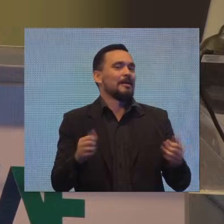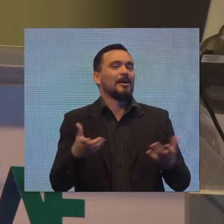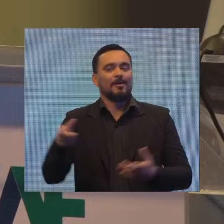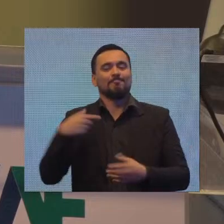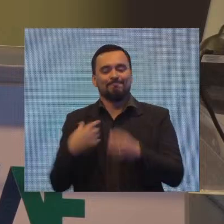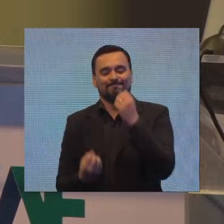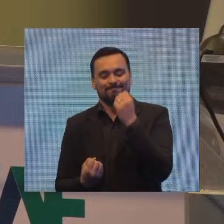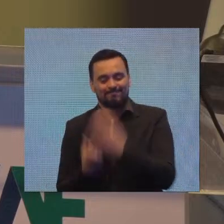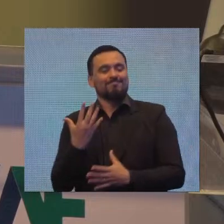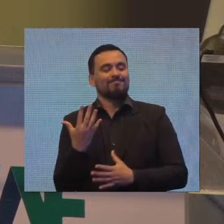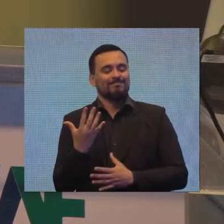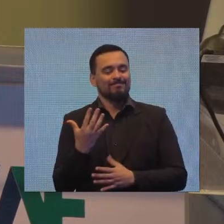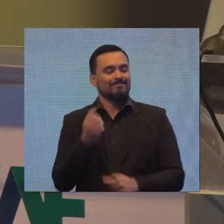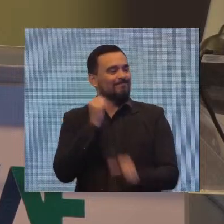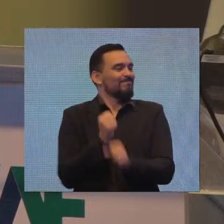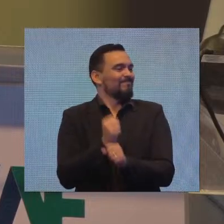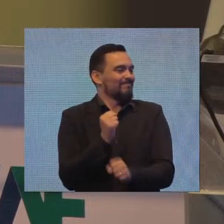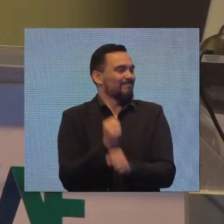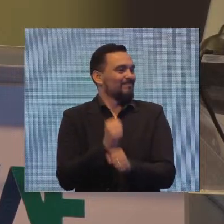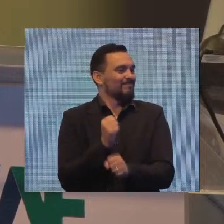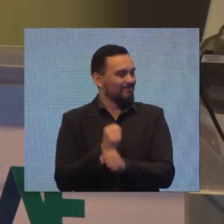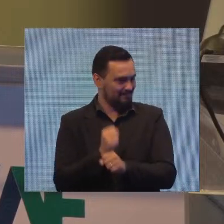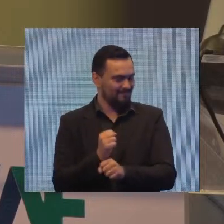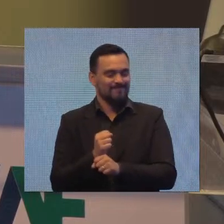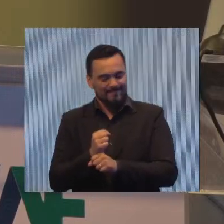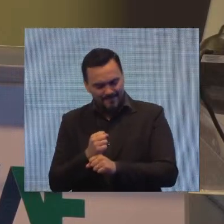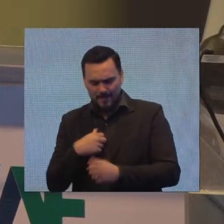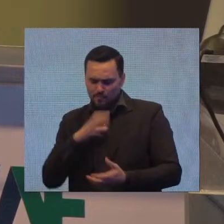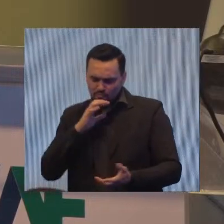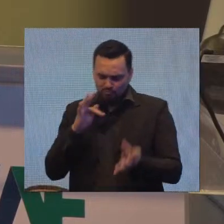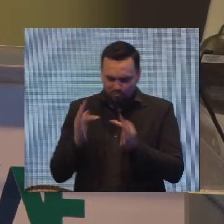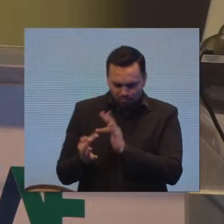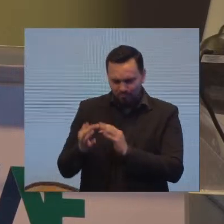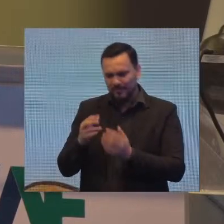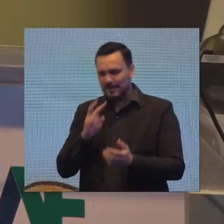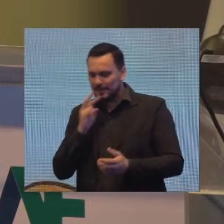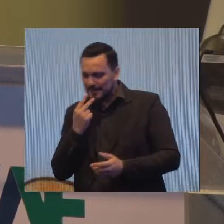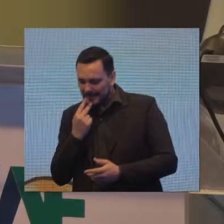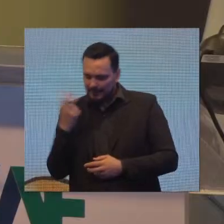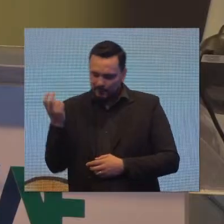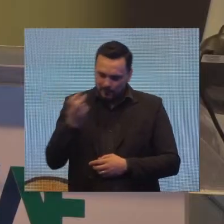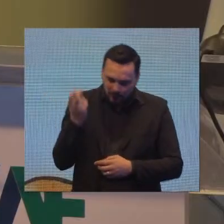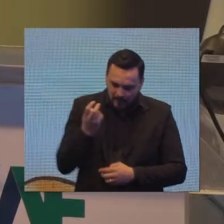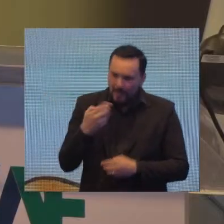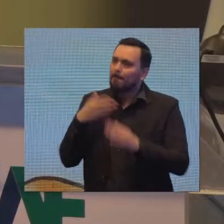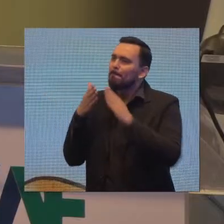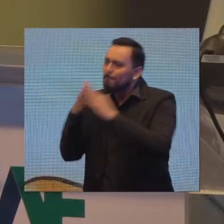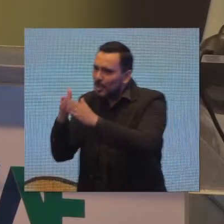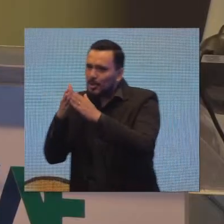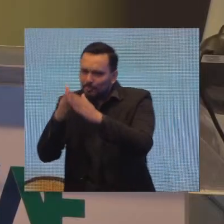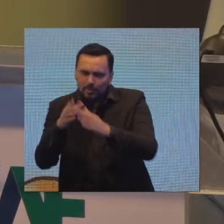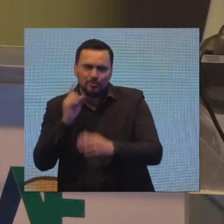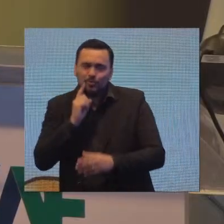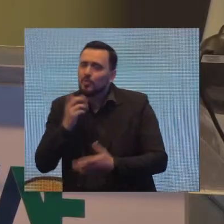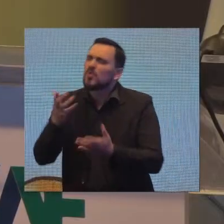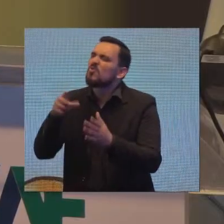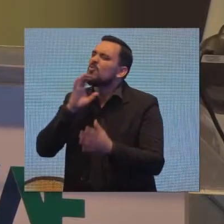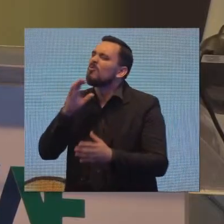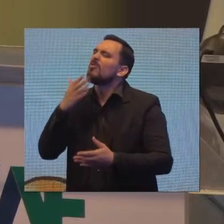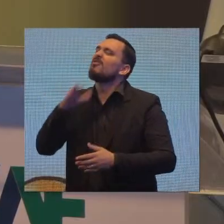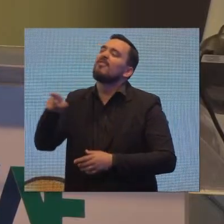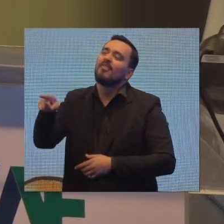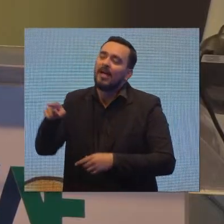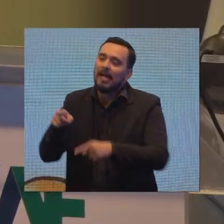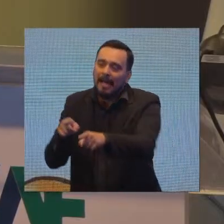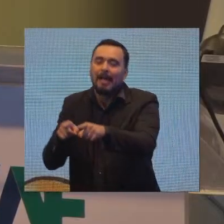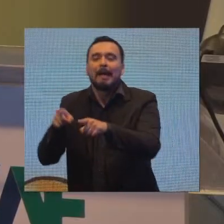mismo sentimiento que yo sentí. Entonces comencé a trabajar, a adaptar, a traducir, a buscar las maneras, a